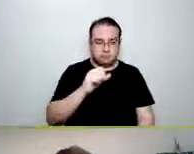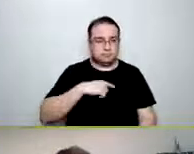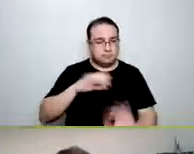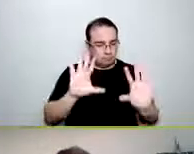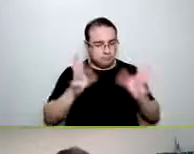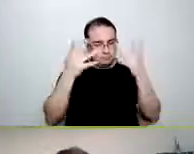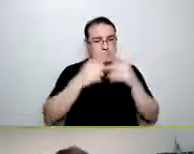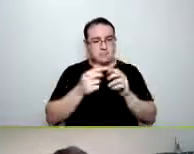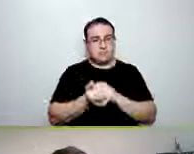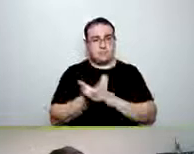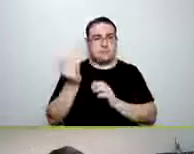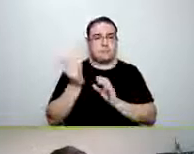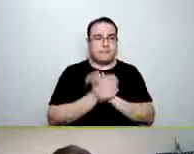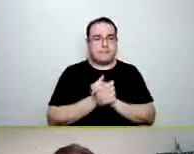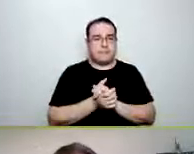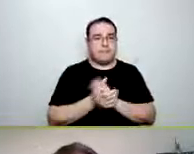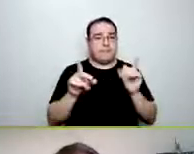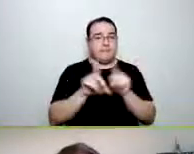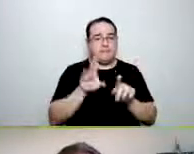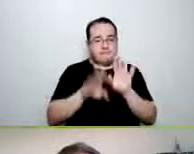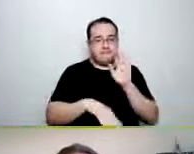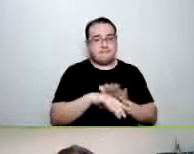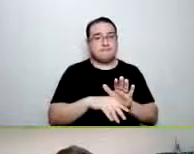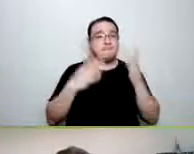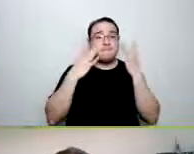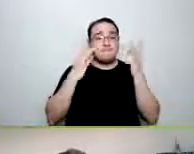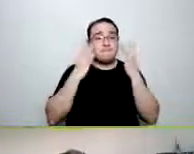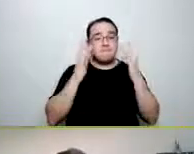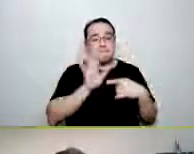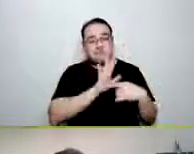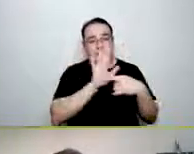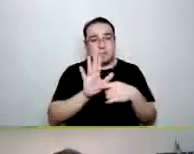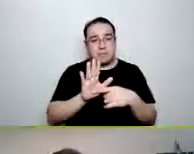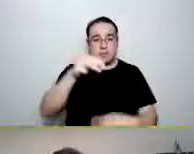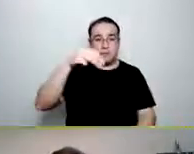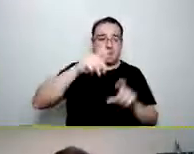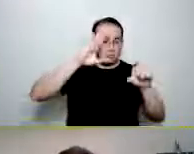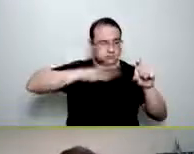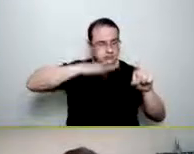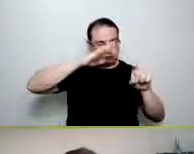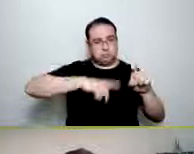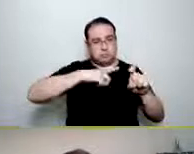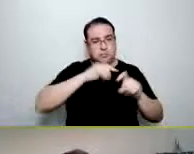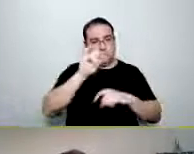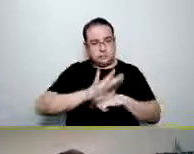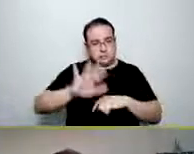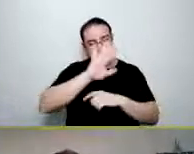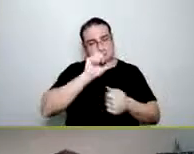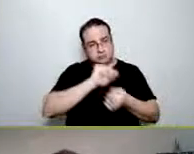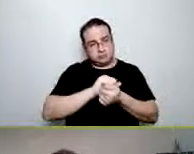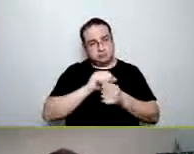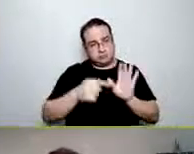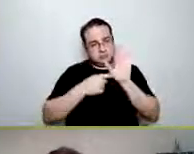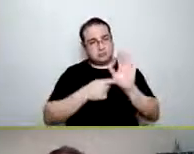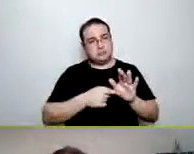cerimônias. E até talvez encenações de mitos, né? Aqui essas imagens vêm dos Koikuro,